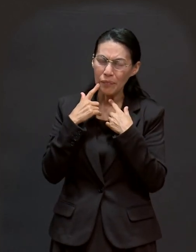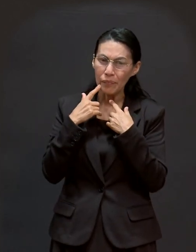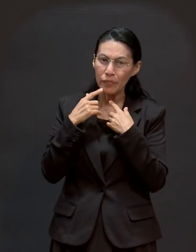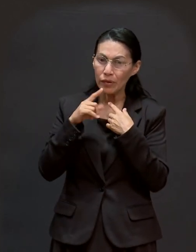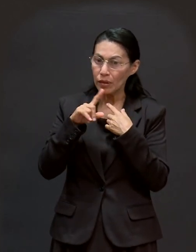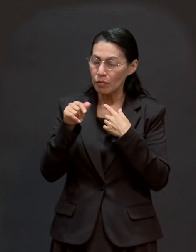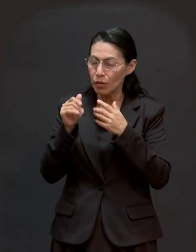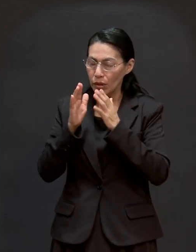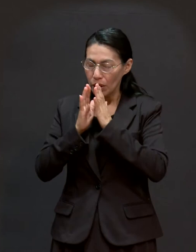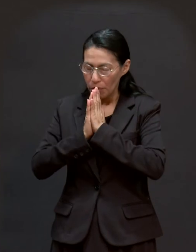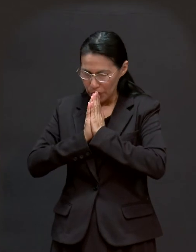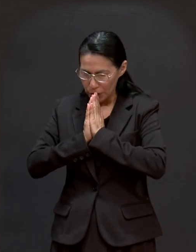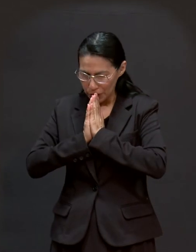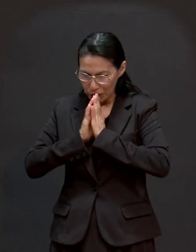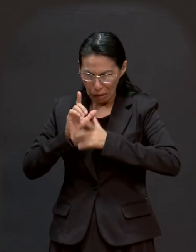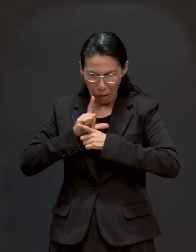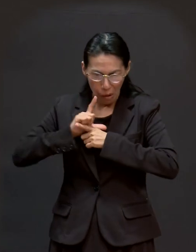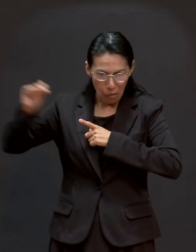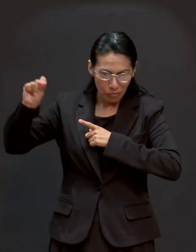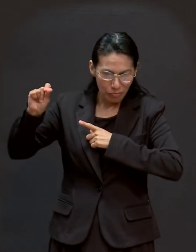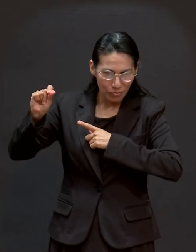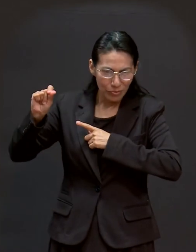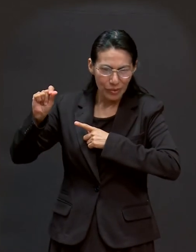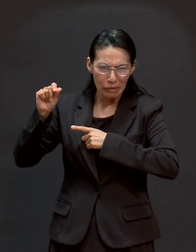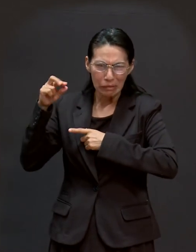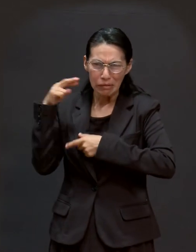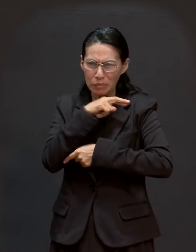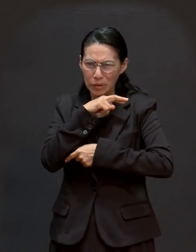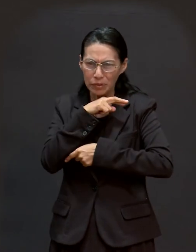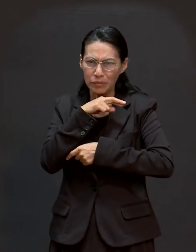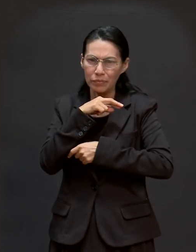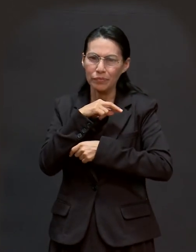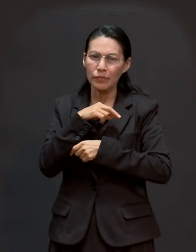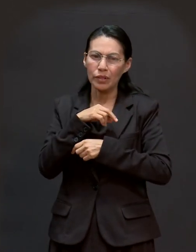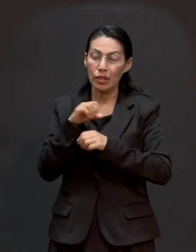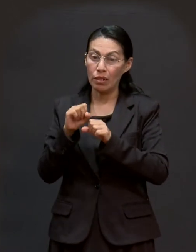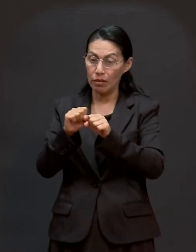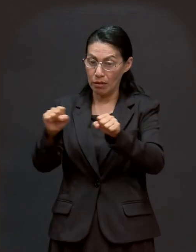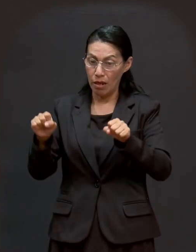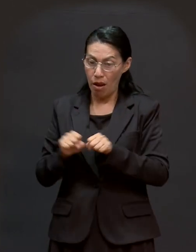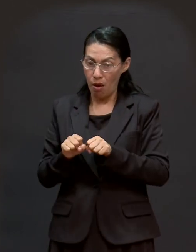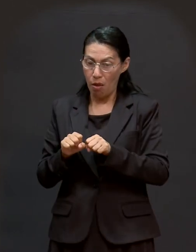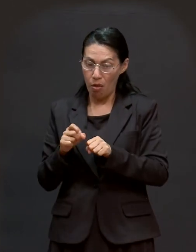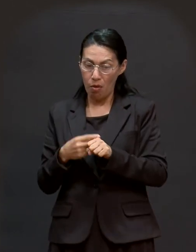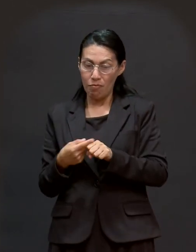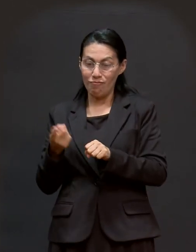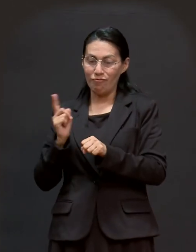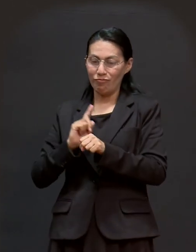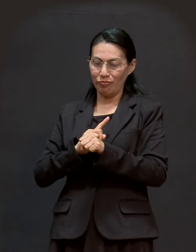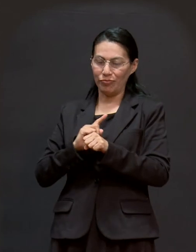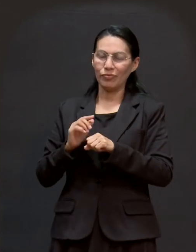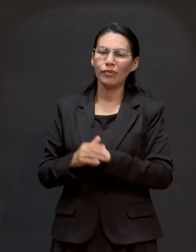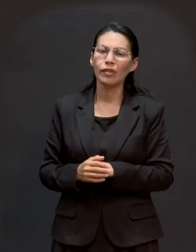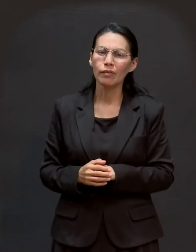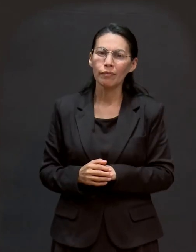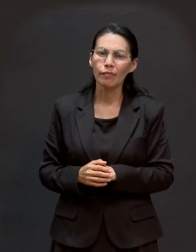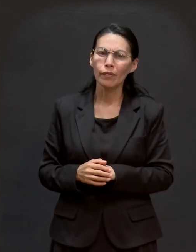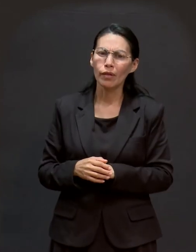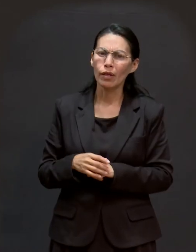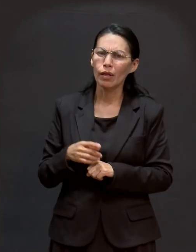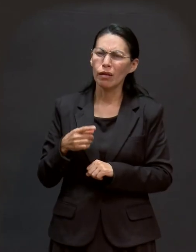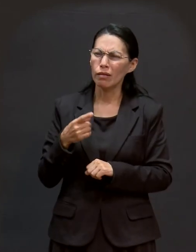pero ella inmediatamente después que dijimos amén salió corriendo y se fue a la parte de atrás del salón yo